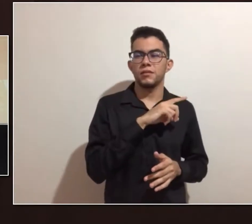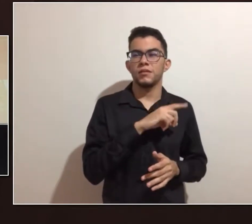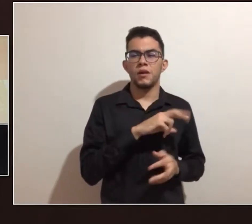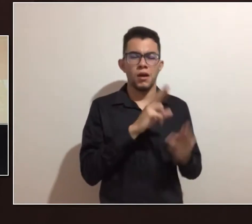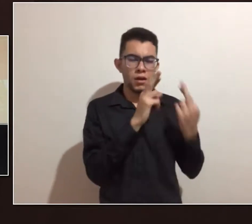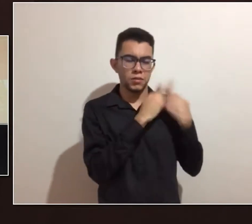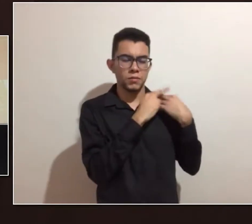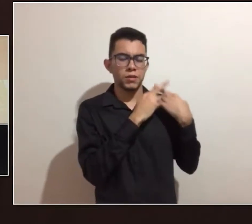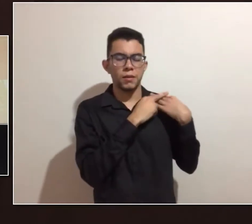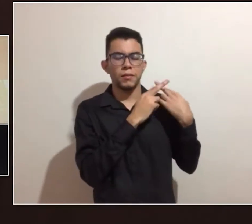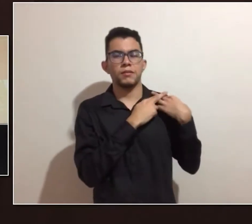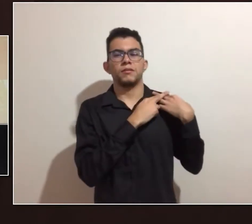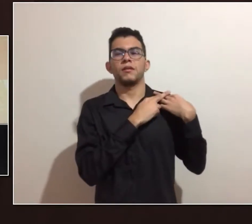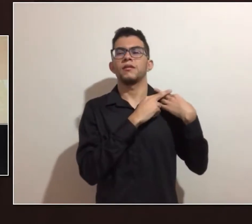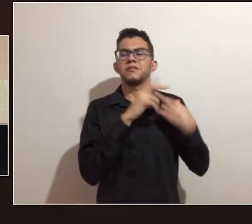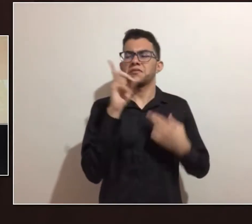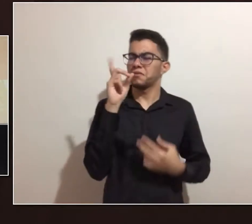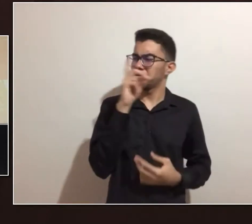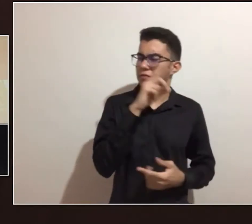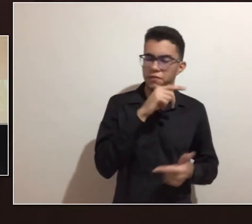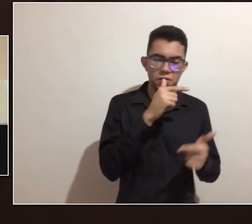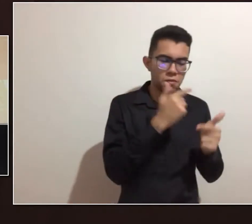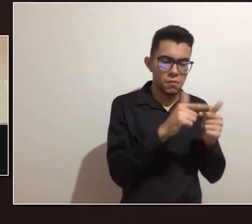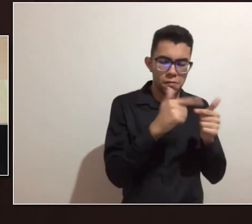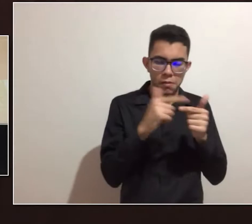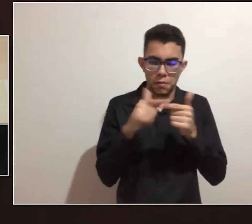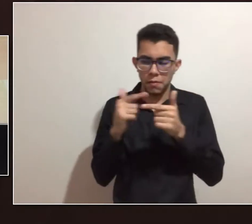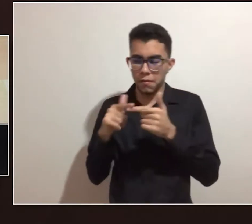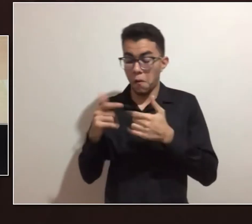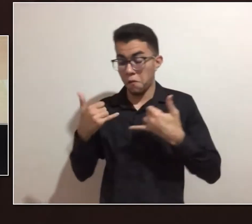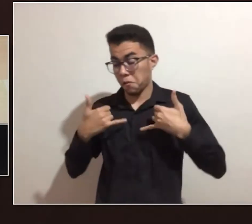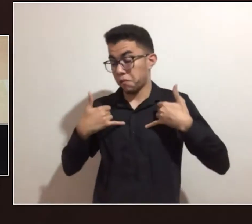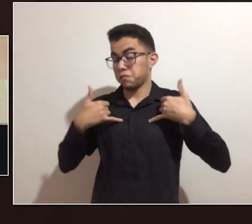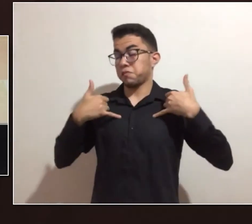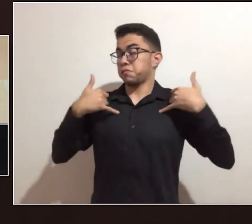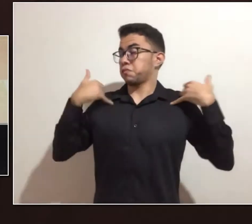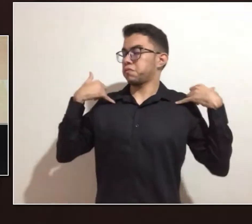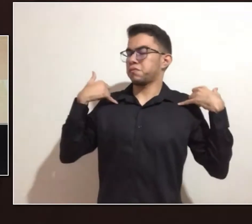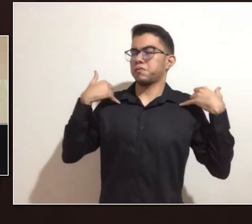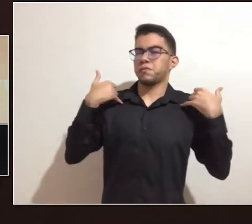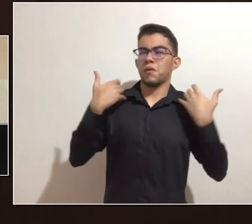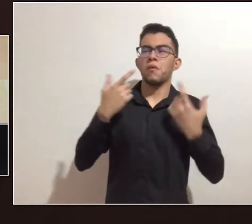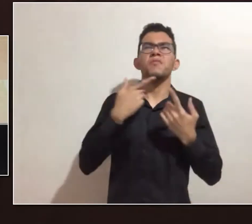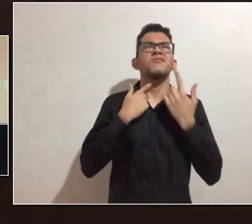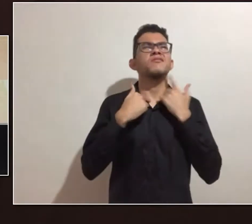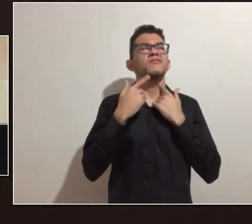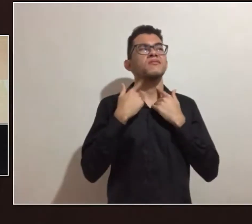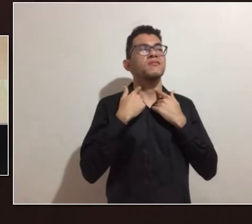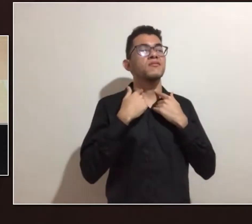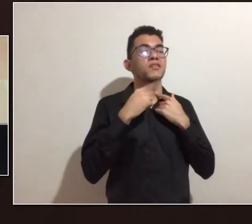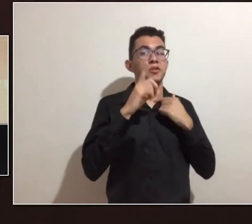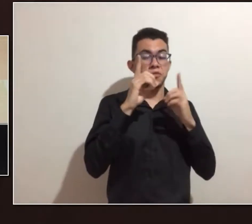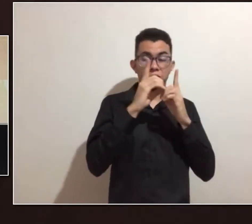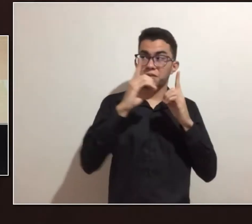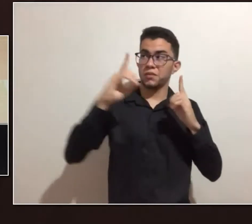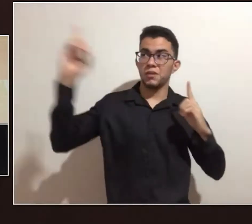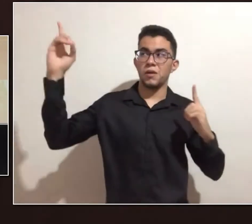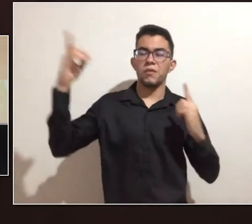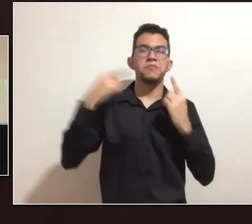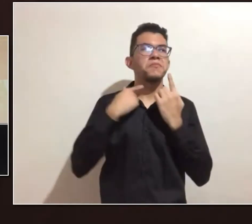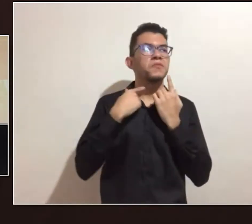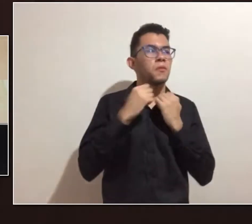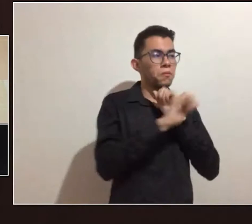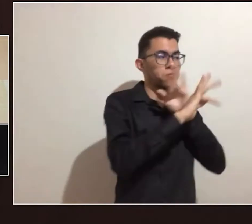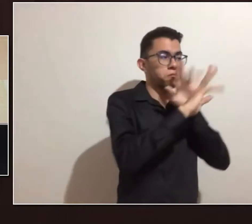nossa cabeça, a fama, a ambição, não é isso? A glória dos